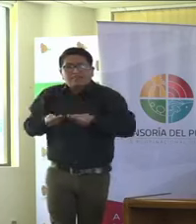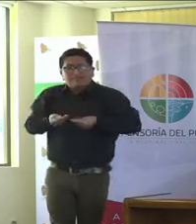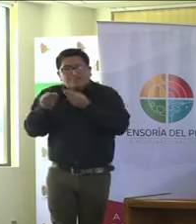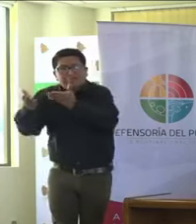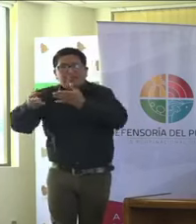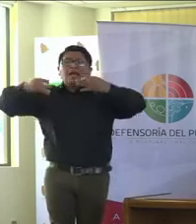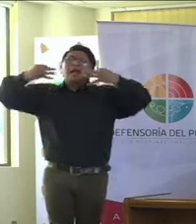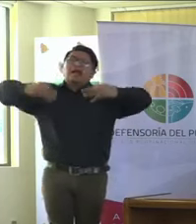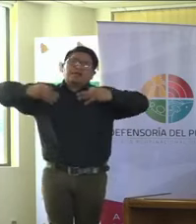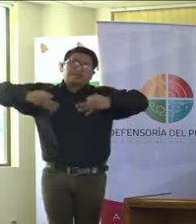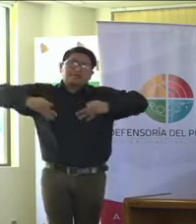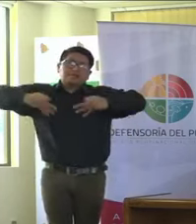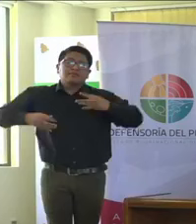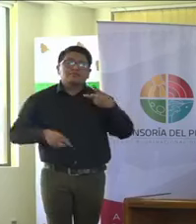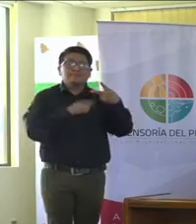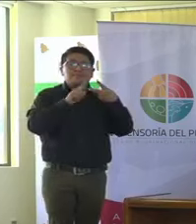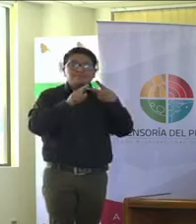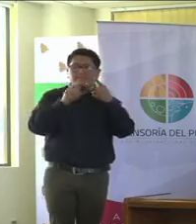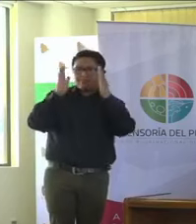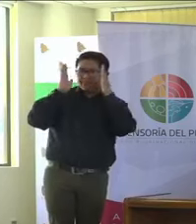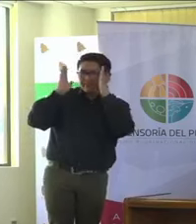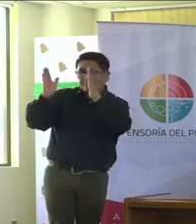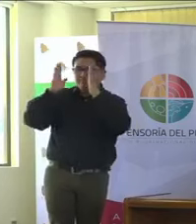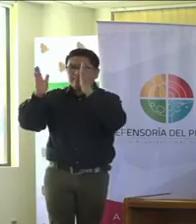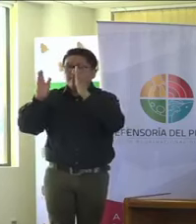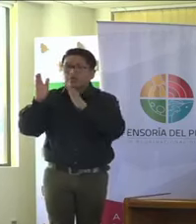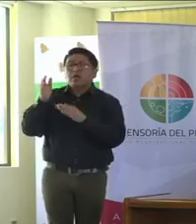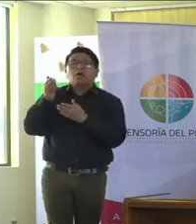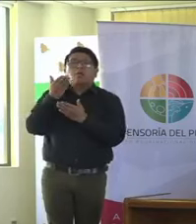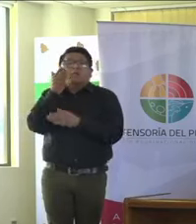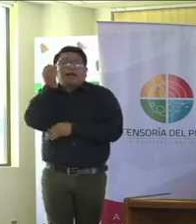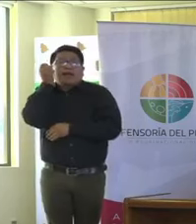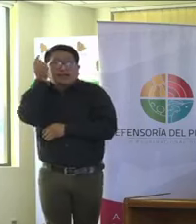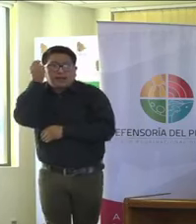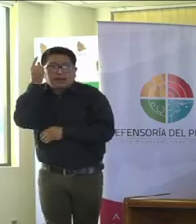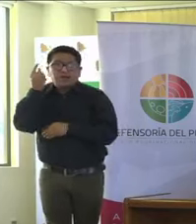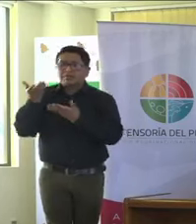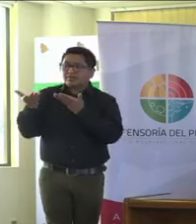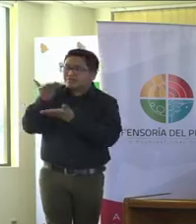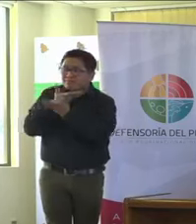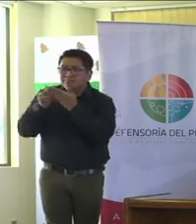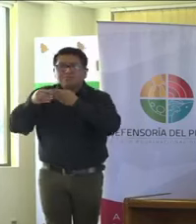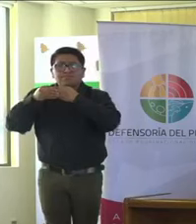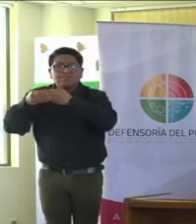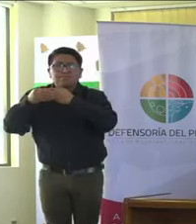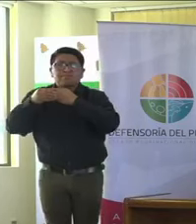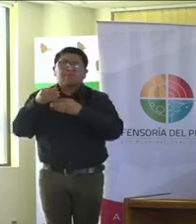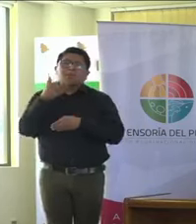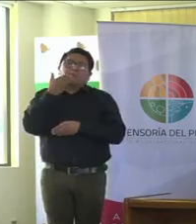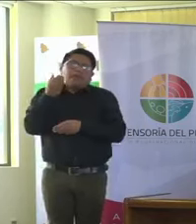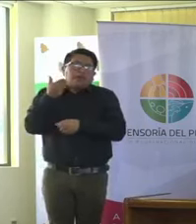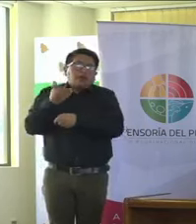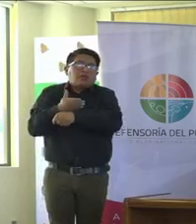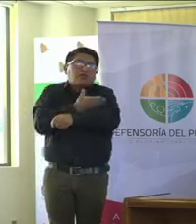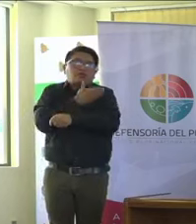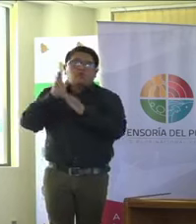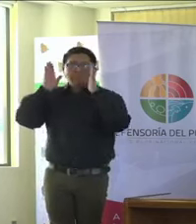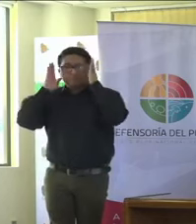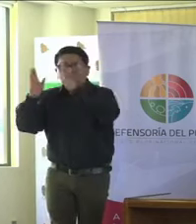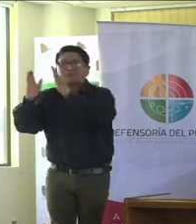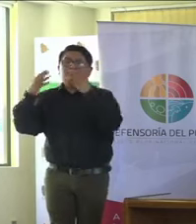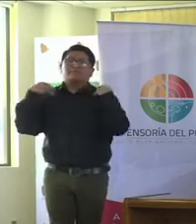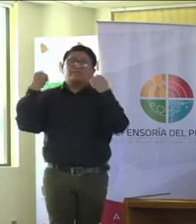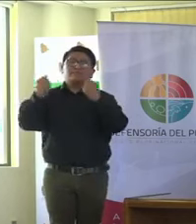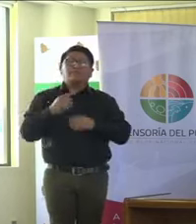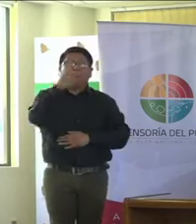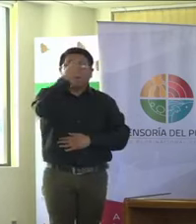tengan servicios donde los atiendan, donde los comprendan y donde les den lo mejor de la atención en salud. Entonces,